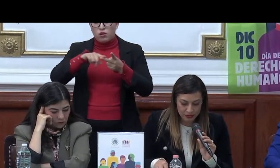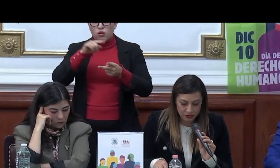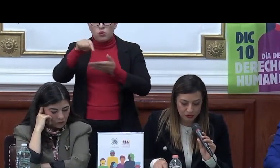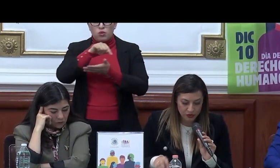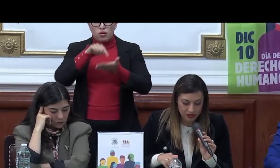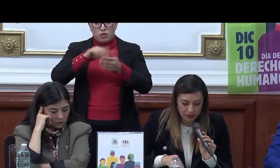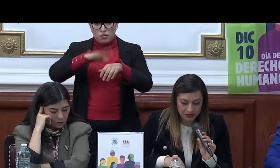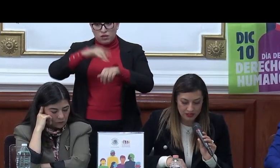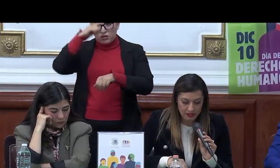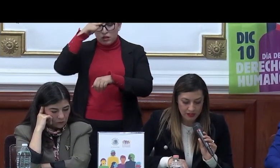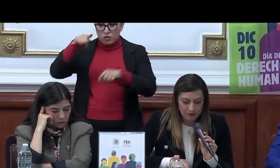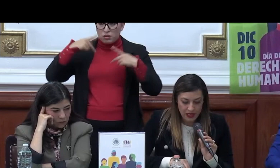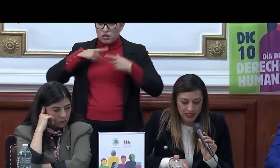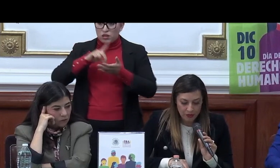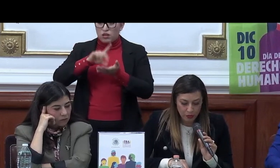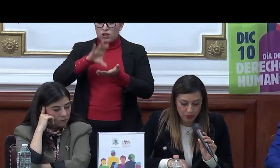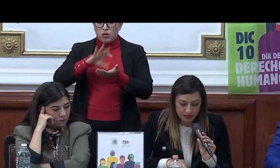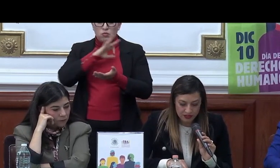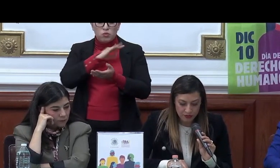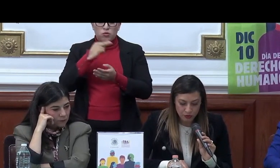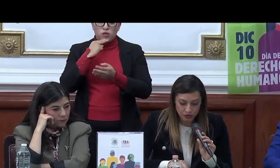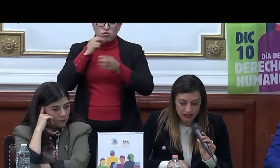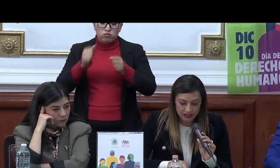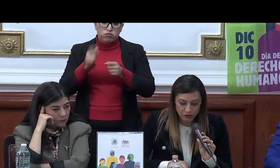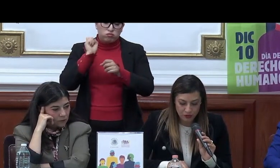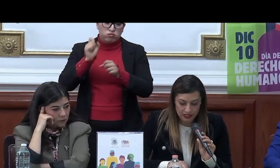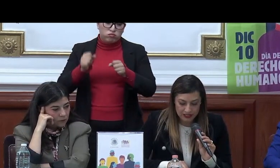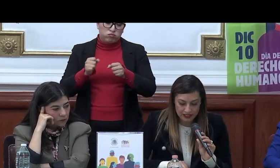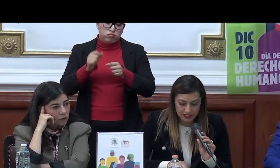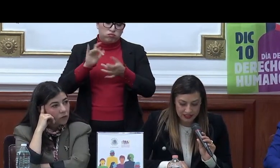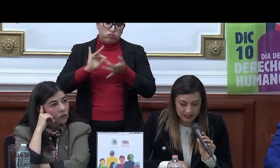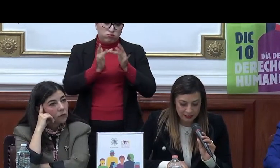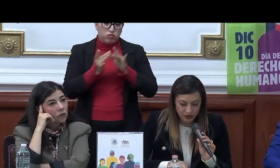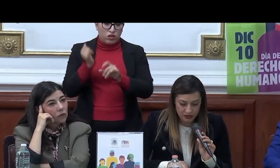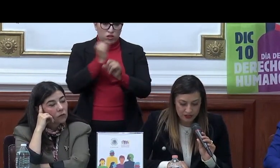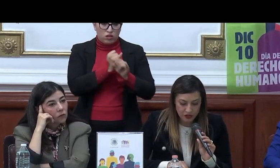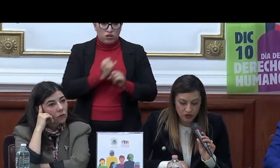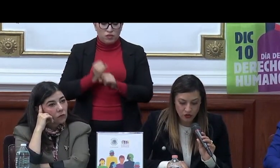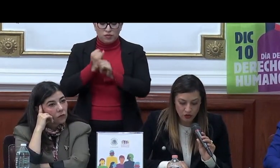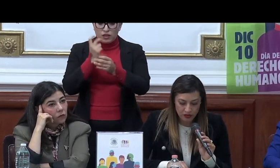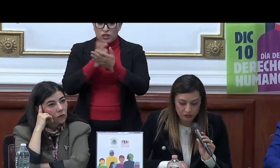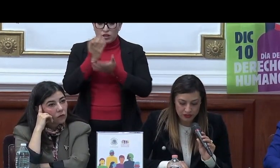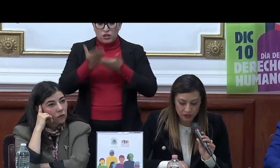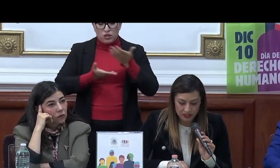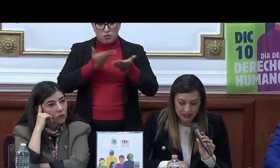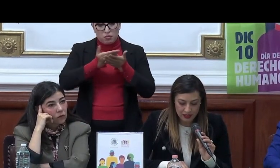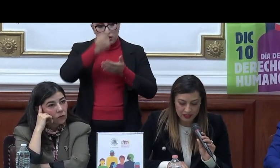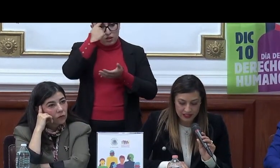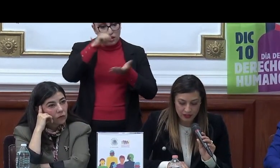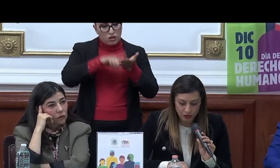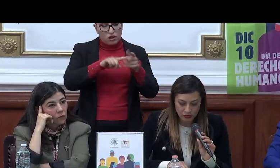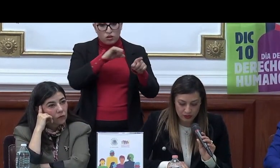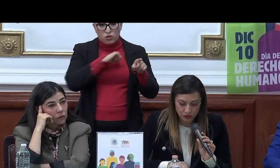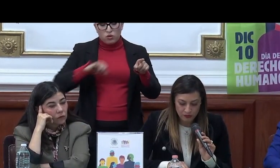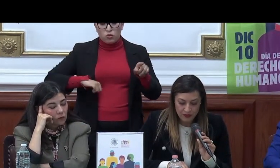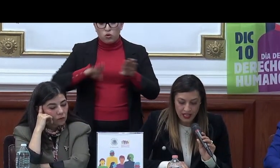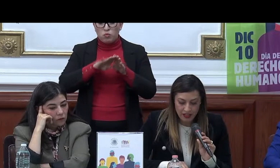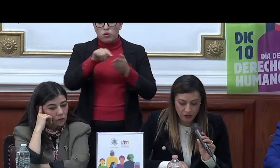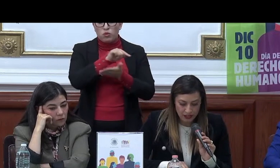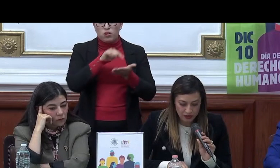para personas con discapacidad. La propuesta busca transformar a las alcaldías de la Ciudad de México como espacios verdaderamente